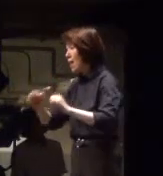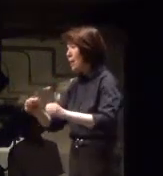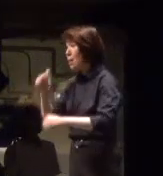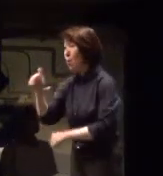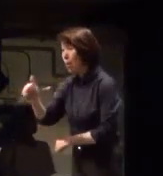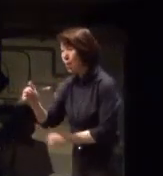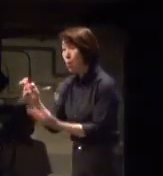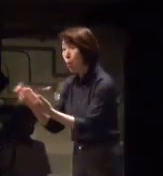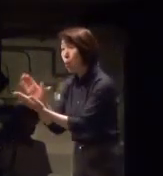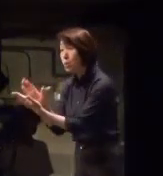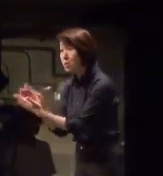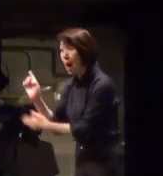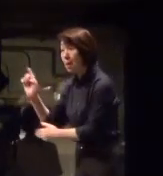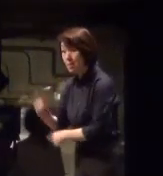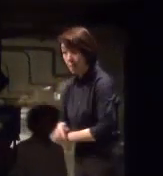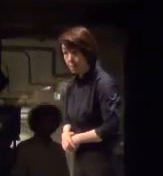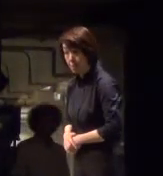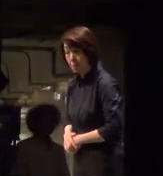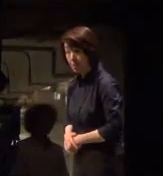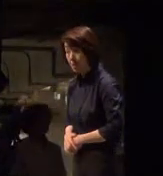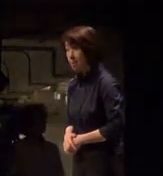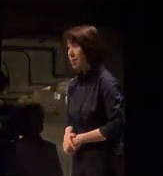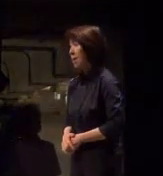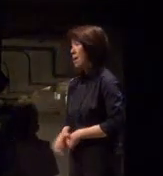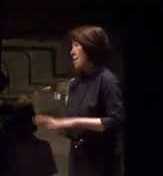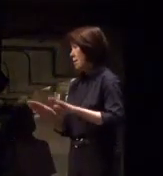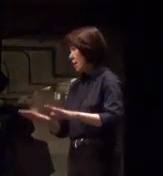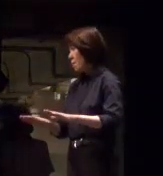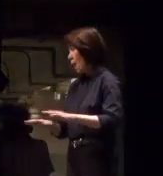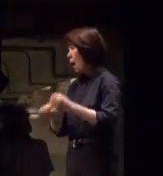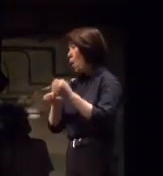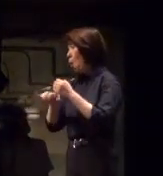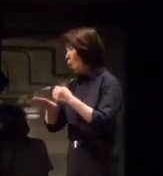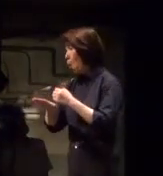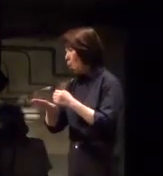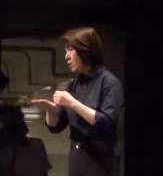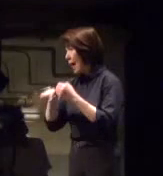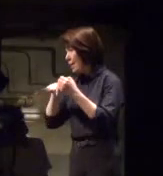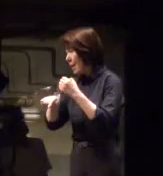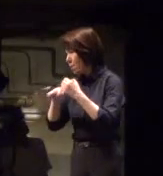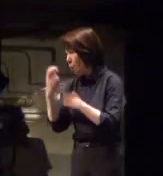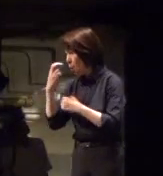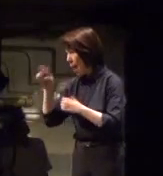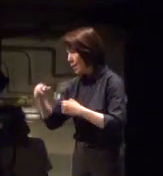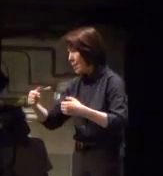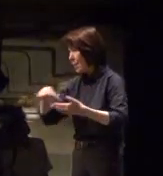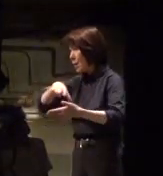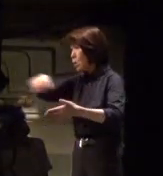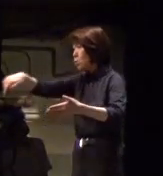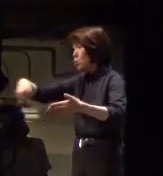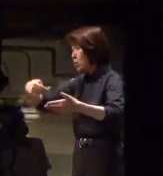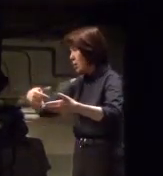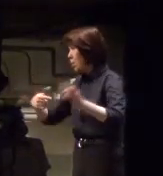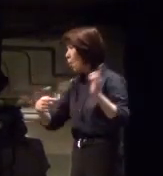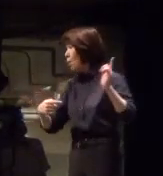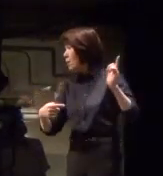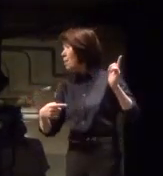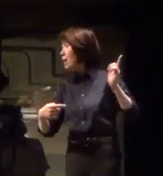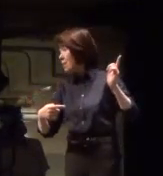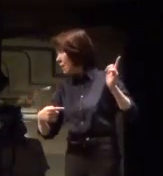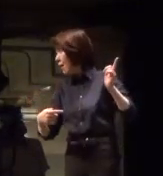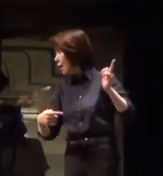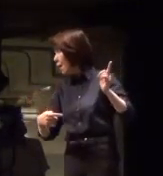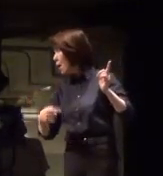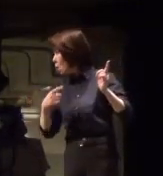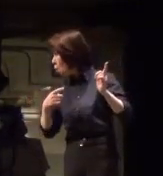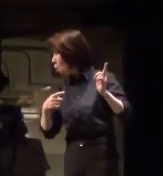律があったのです。そして今放射線管理区域のことを聞いていただきましたけれども、放射線管理区域